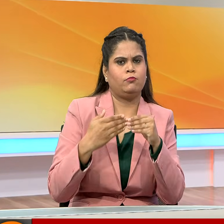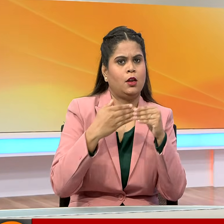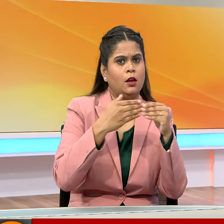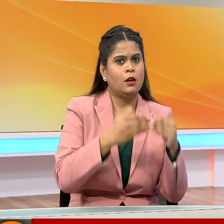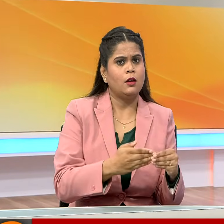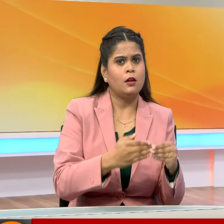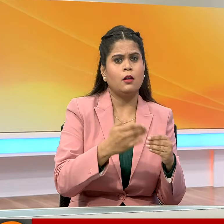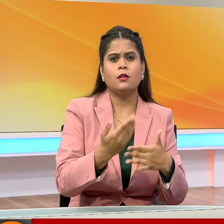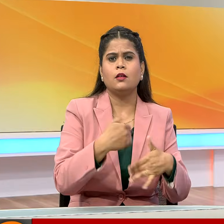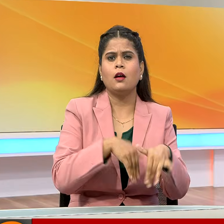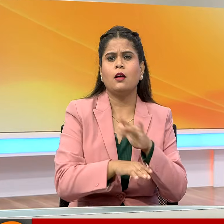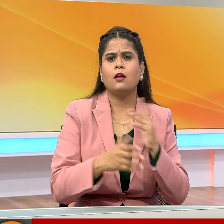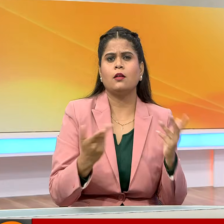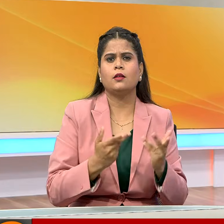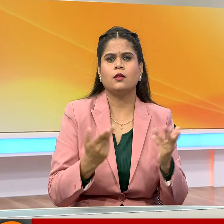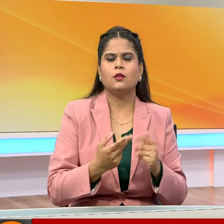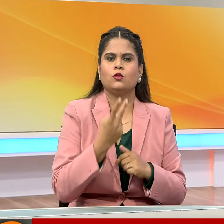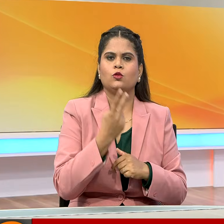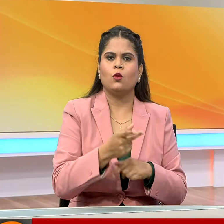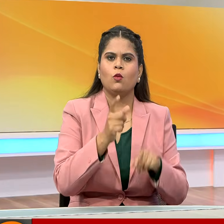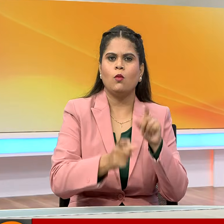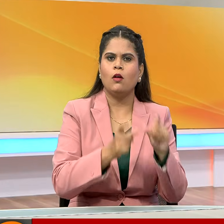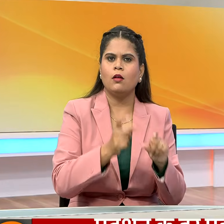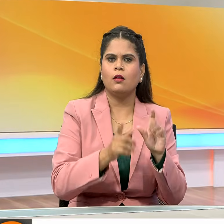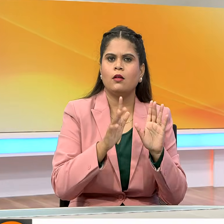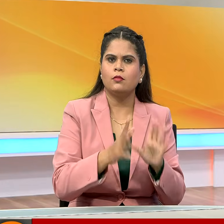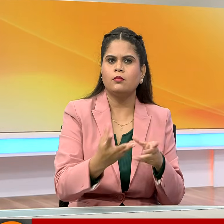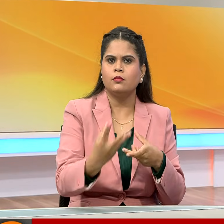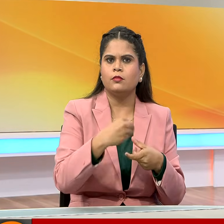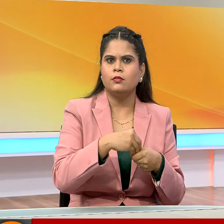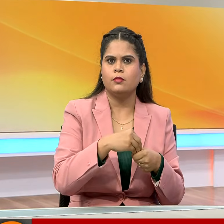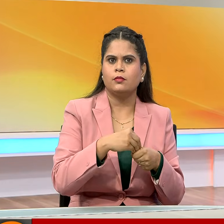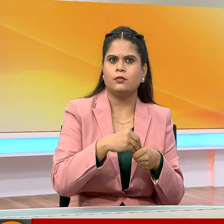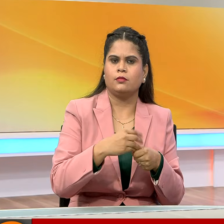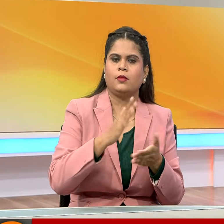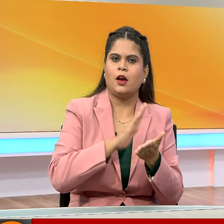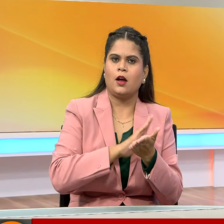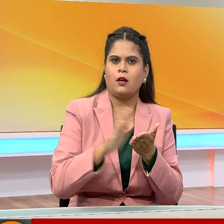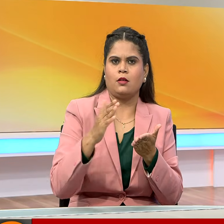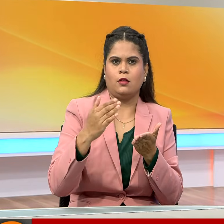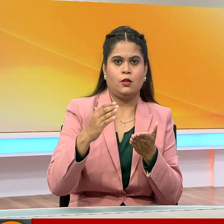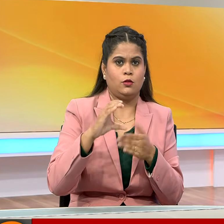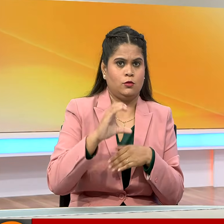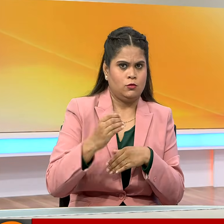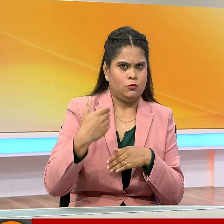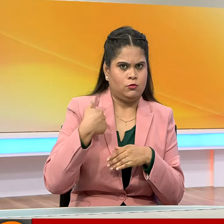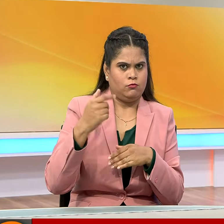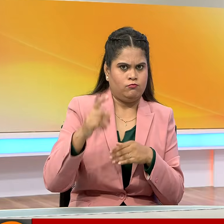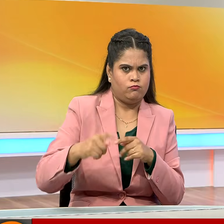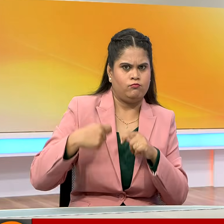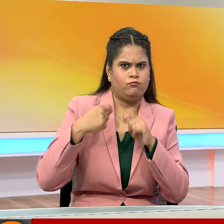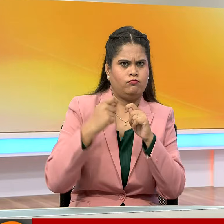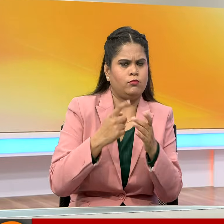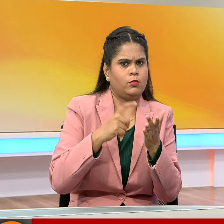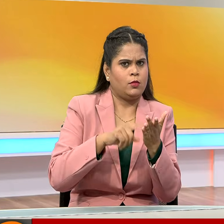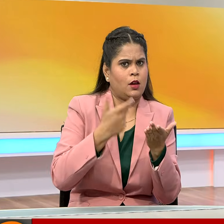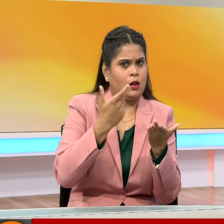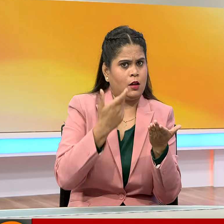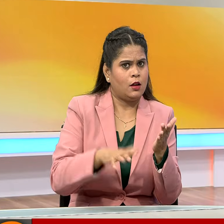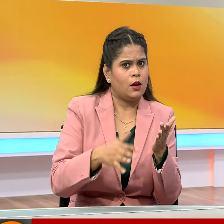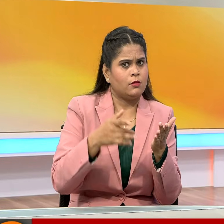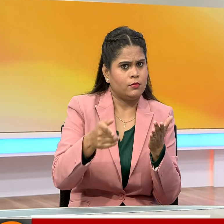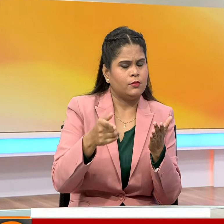इसमें दूसरे जो सदस्य हैं वो हाईकोर्ट के रिटायर्ड जज रविशंकर झा